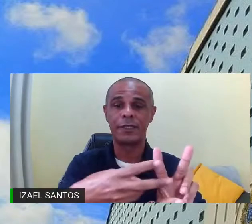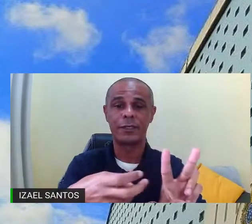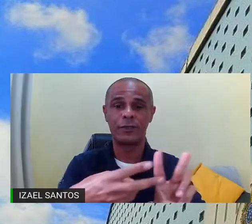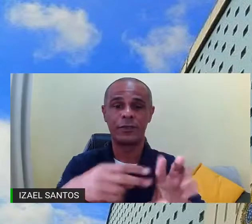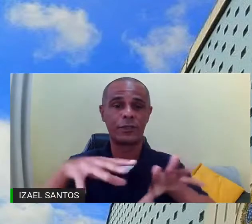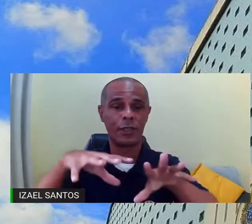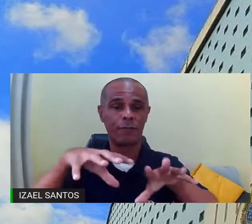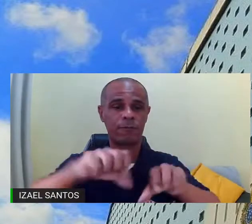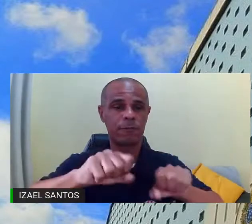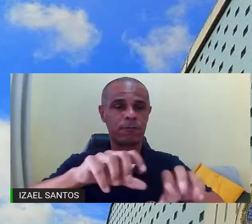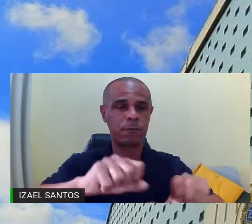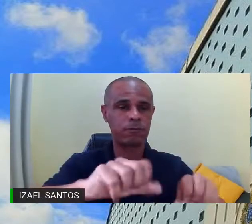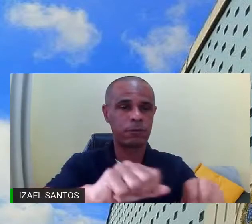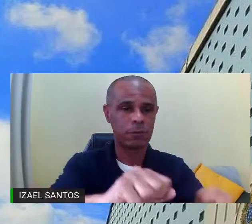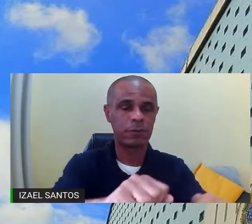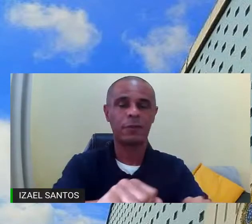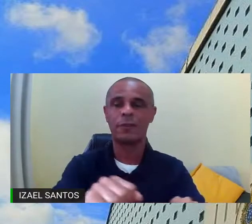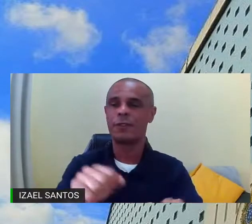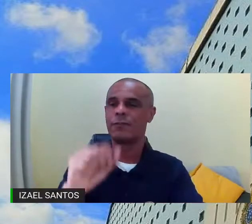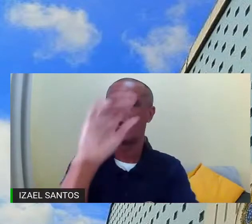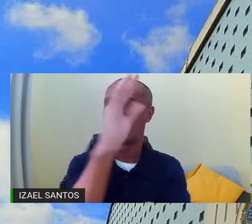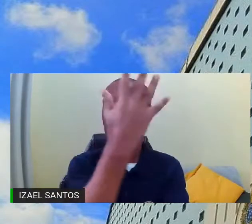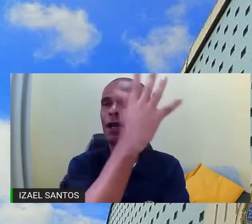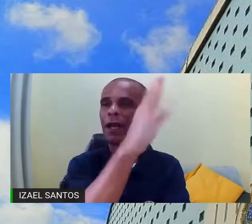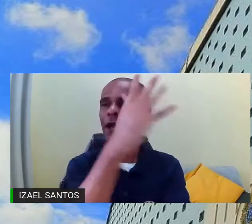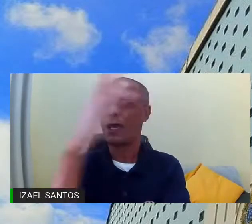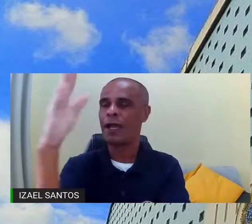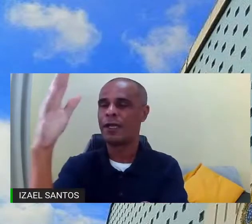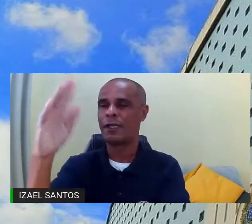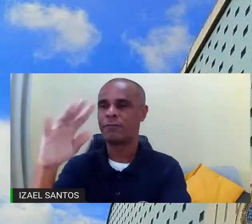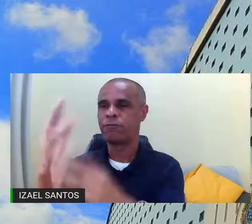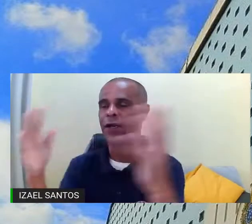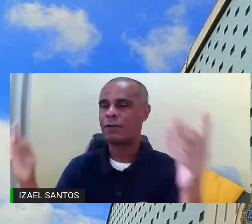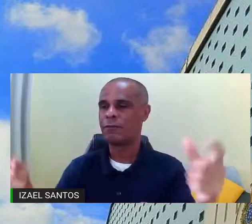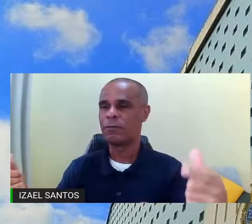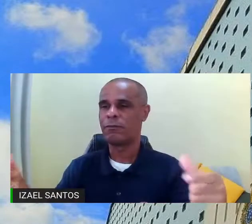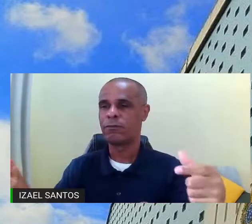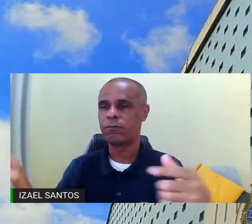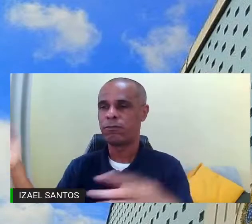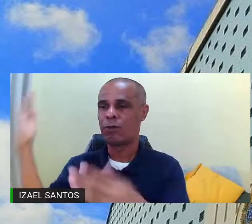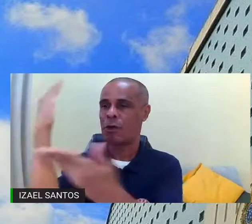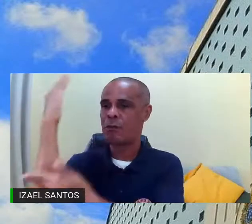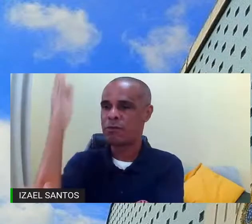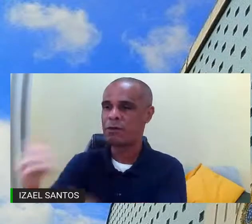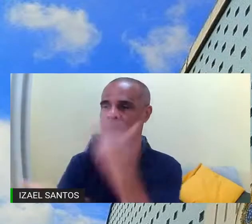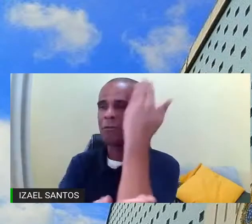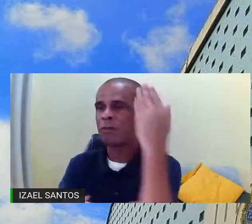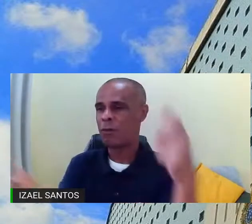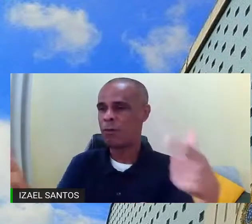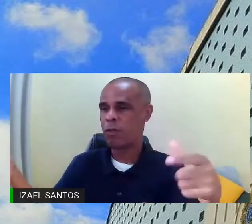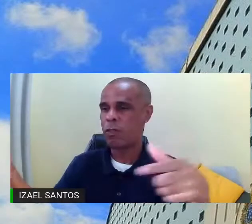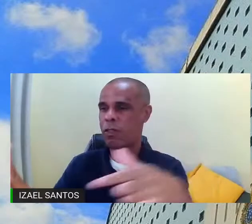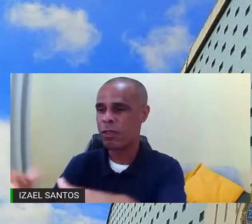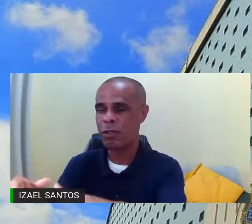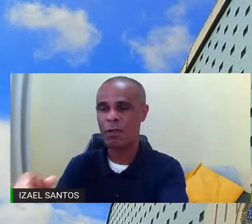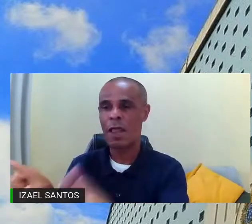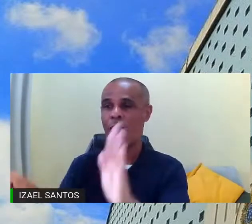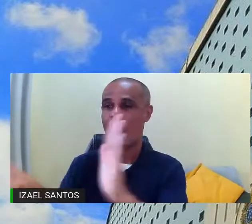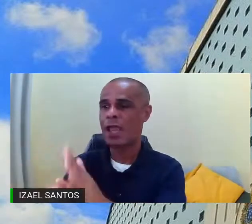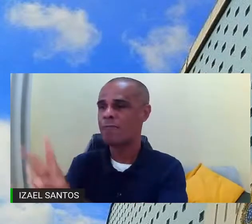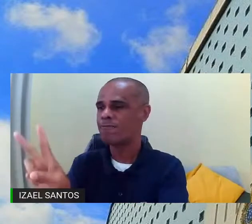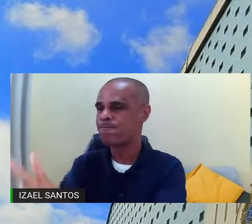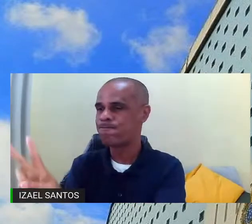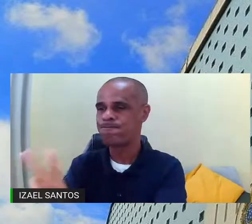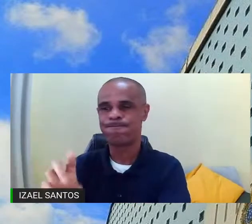revisto. E o desmatamento legal com a redução ou anulação da fiscalização ambiental. Eu estou